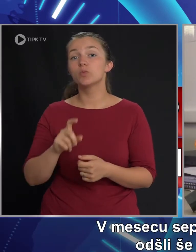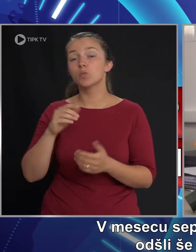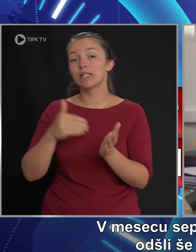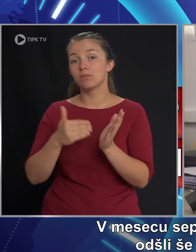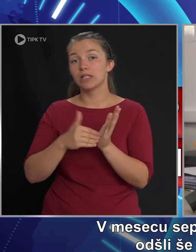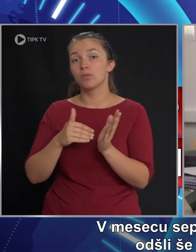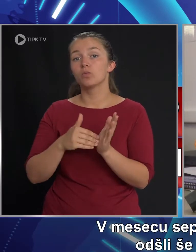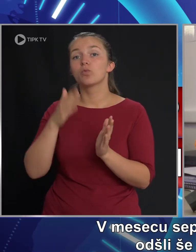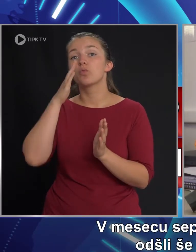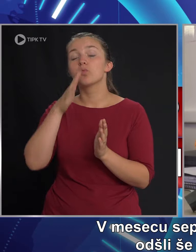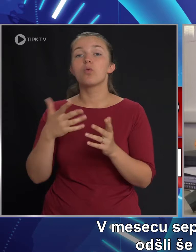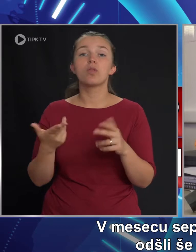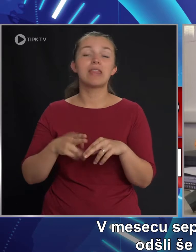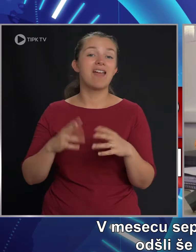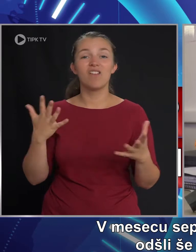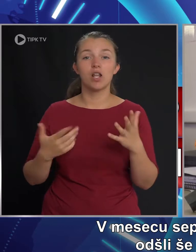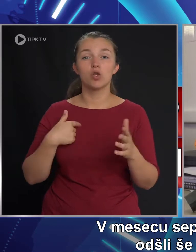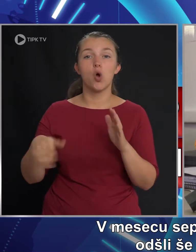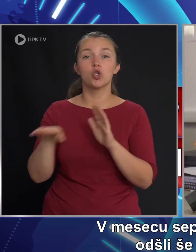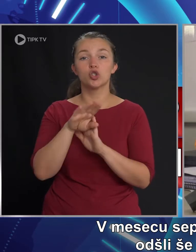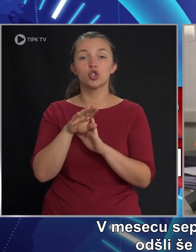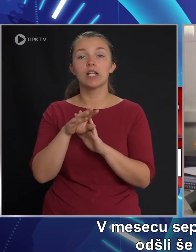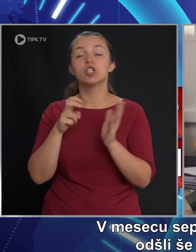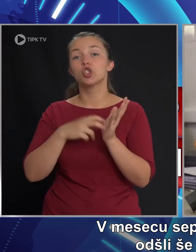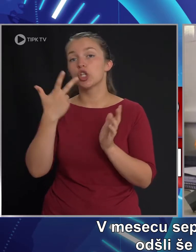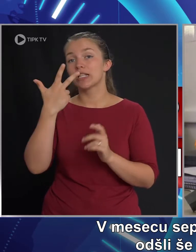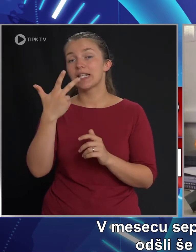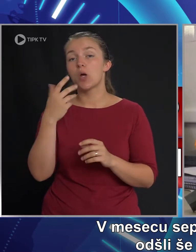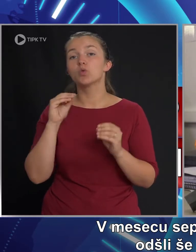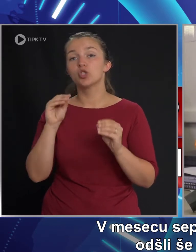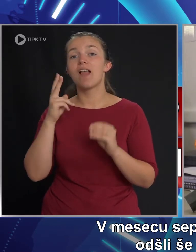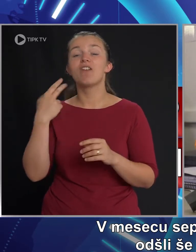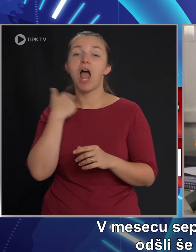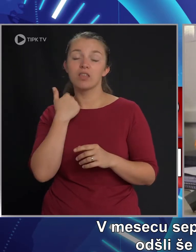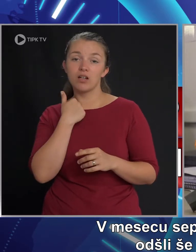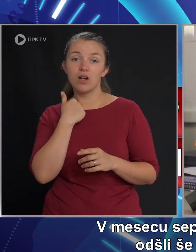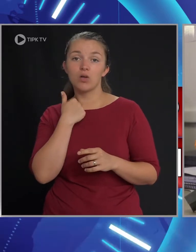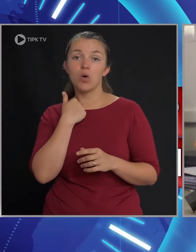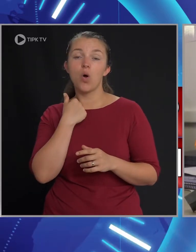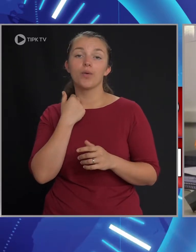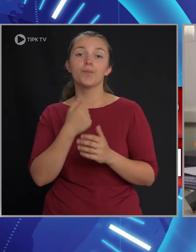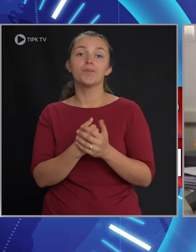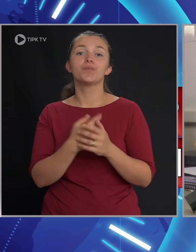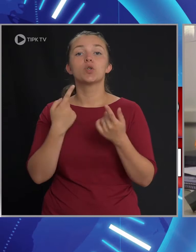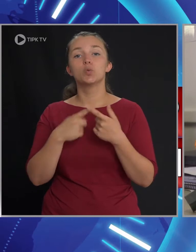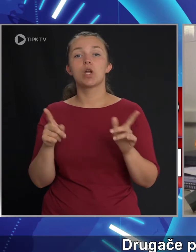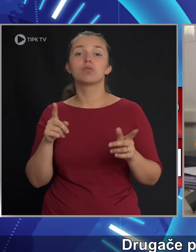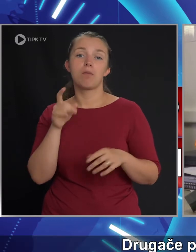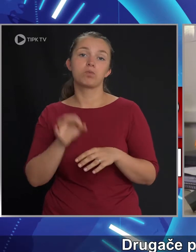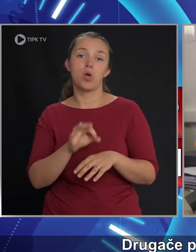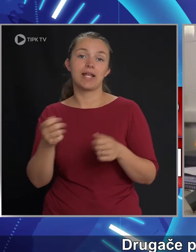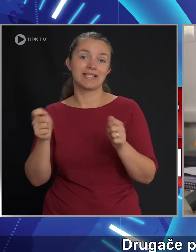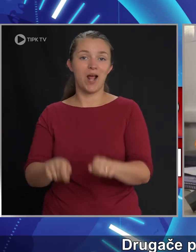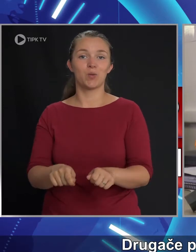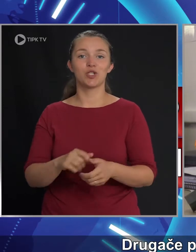mesecu septembru bo najverjetneje odšli še trije učitelji v Anglijo, drugače